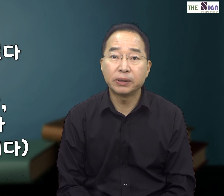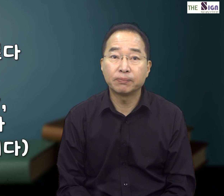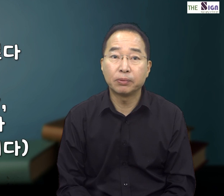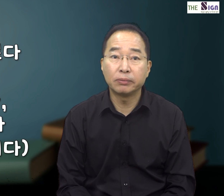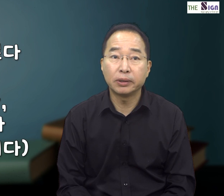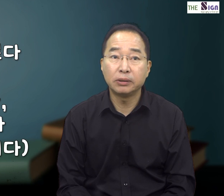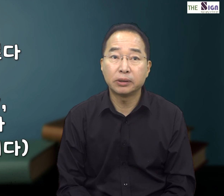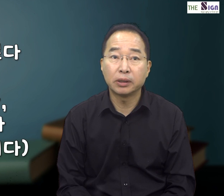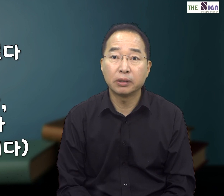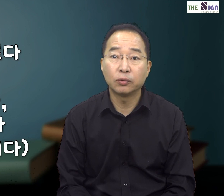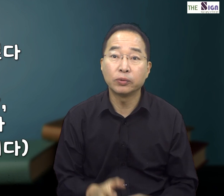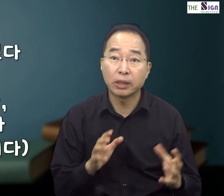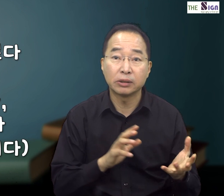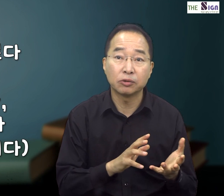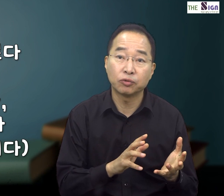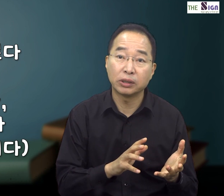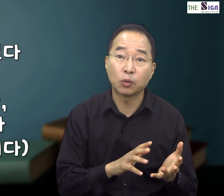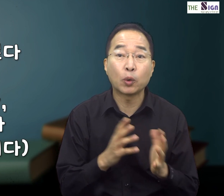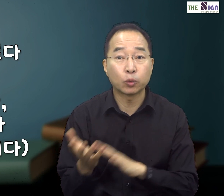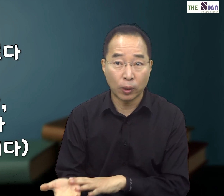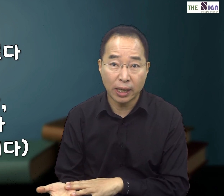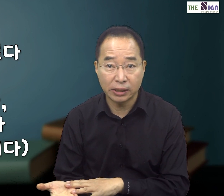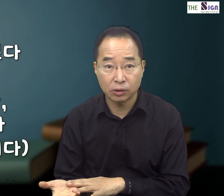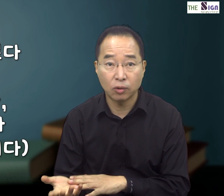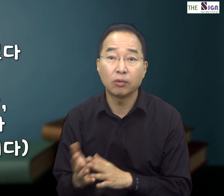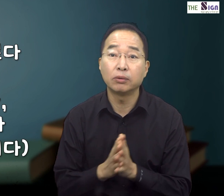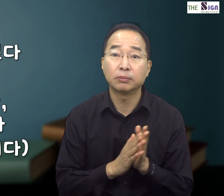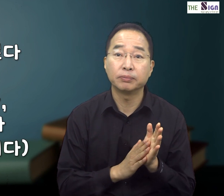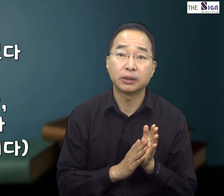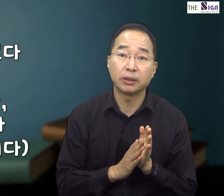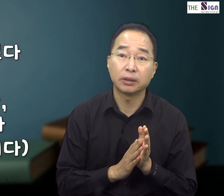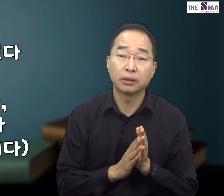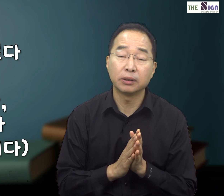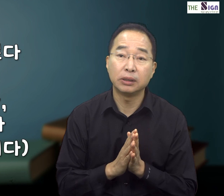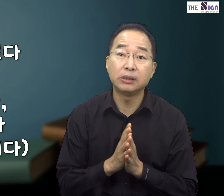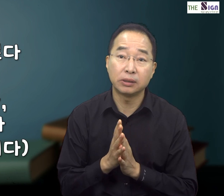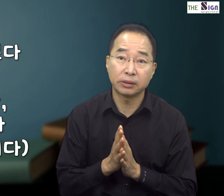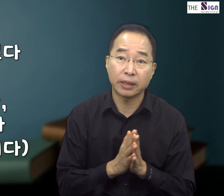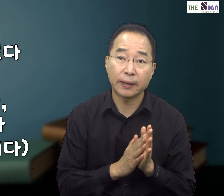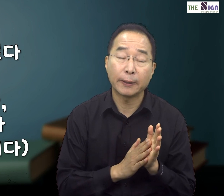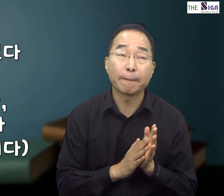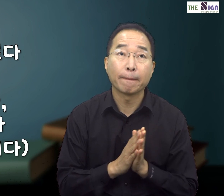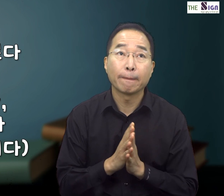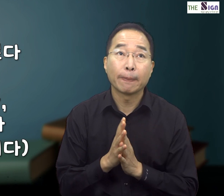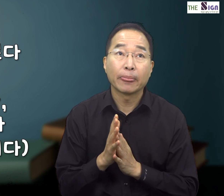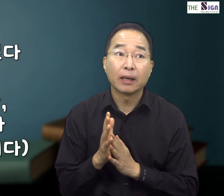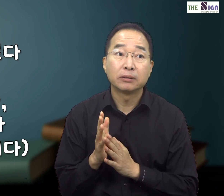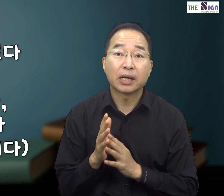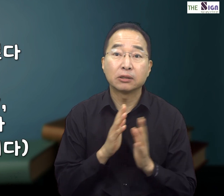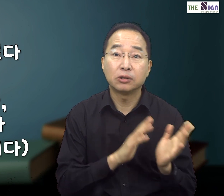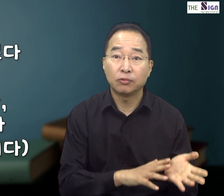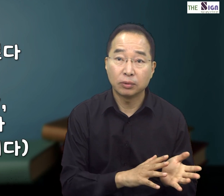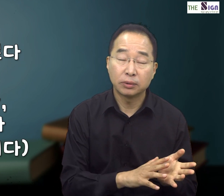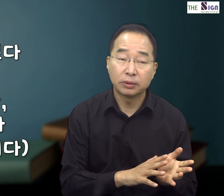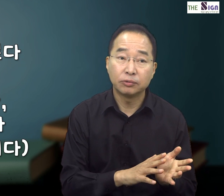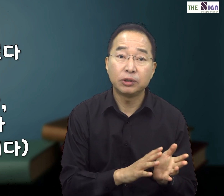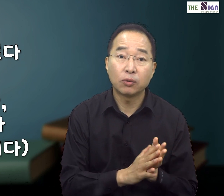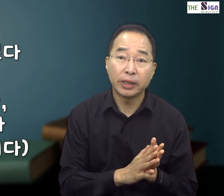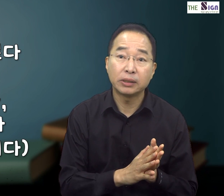가끔씩 보면 이제 농사에서 누구한테 돌아가시고 이제 있을 때 가서 이제 그 위로를